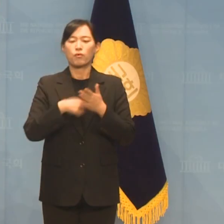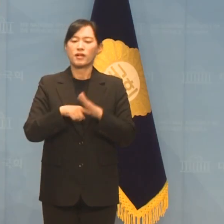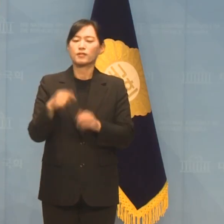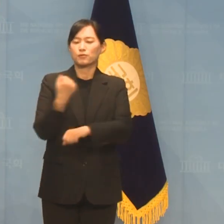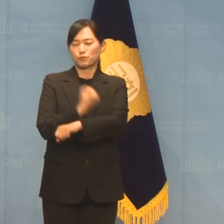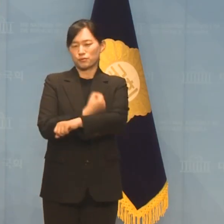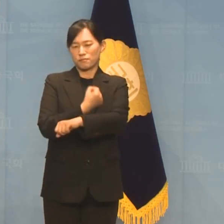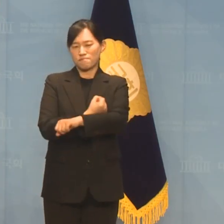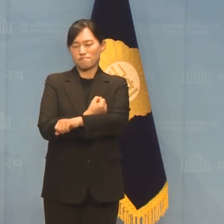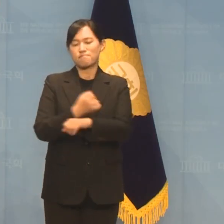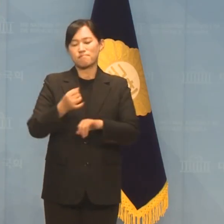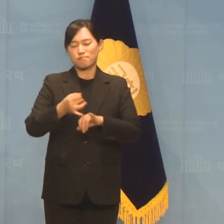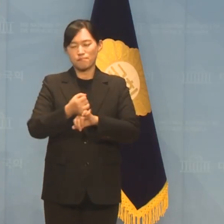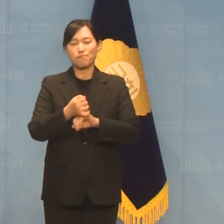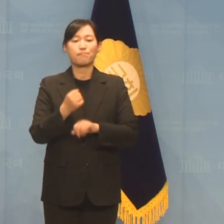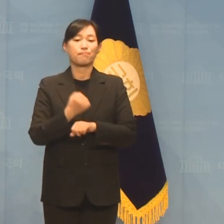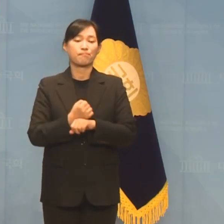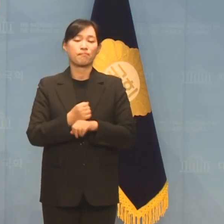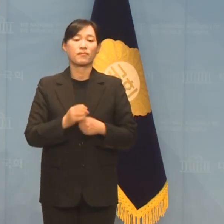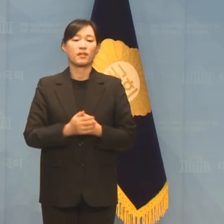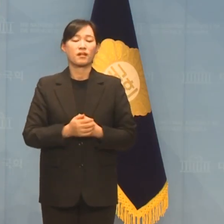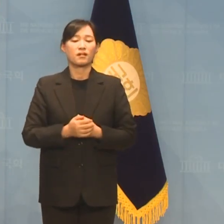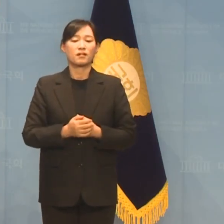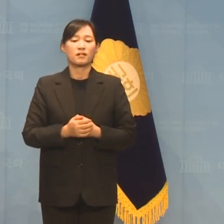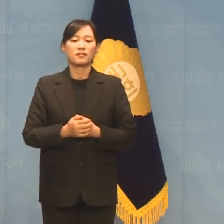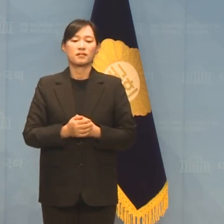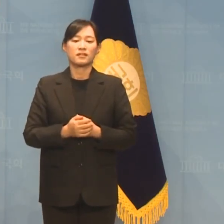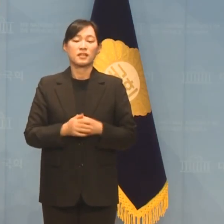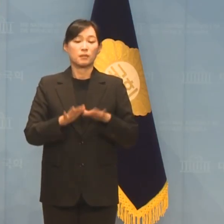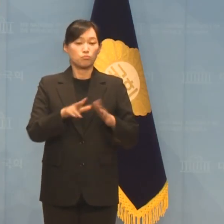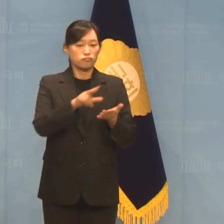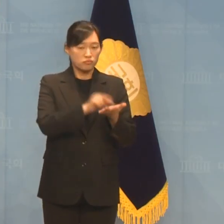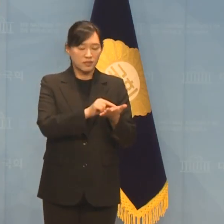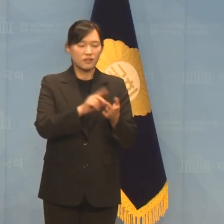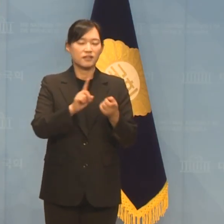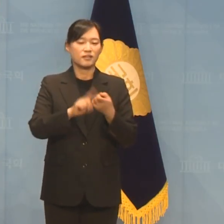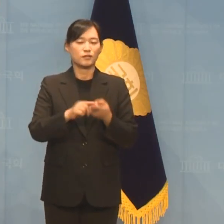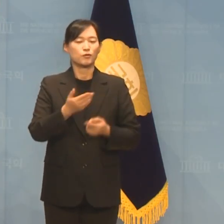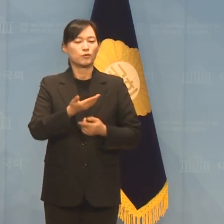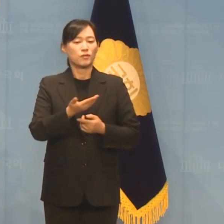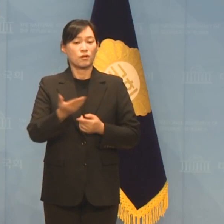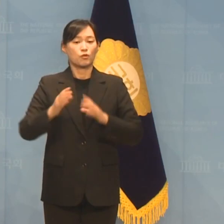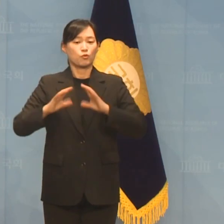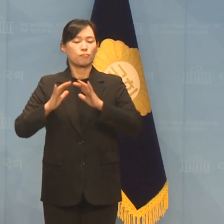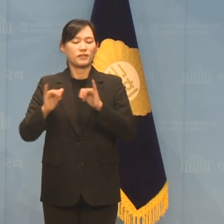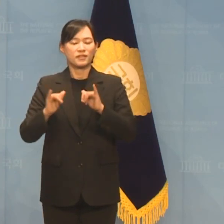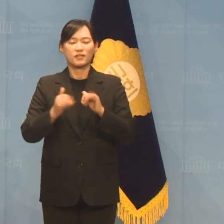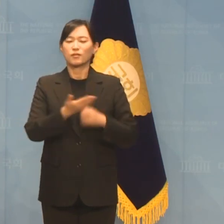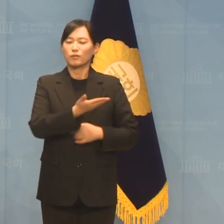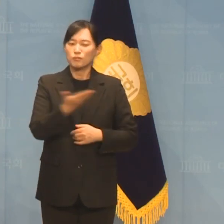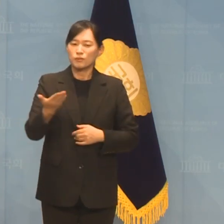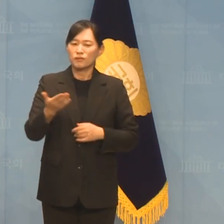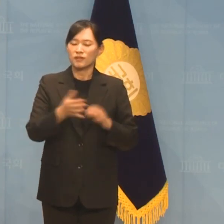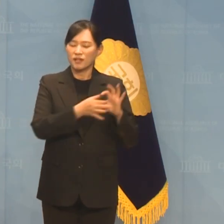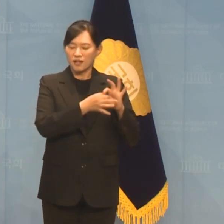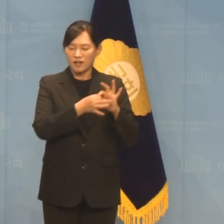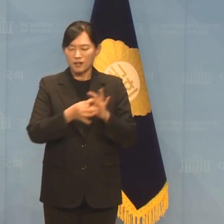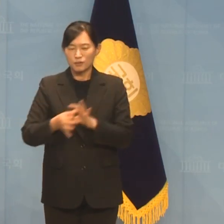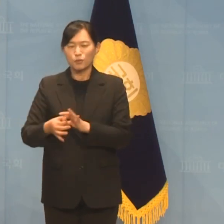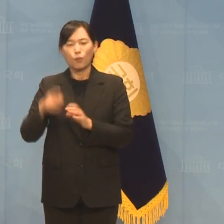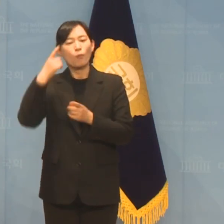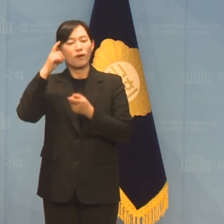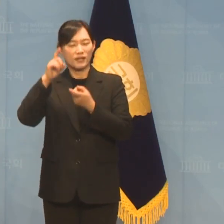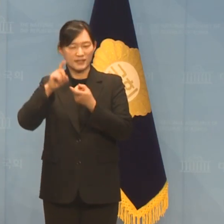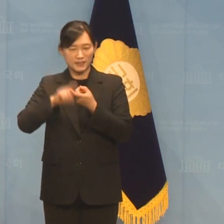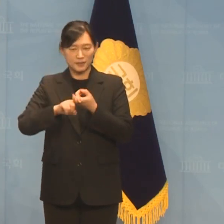수고를 마다하지 않겠습니다. 아무쪼록 이 문제에 대해 국민 여러분께서도 지속적이고 적극적인